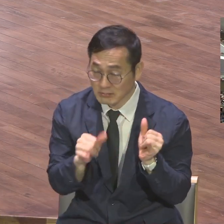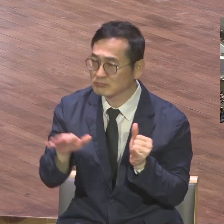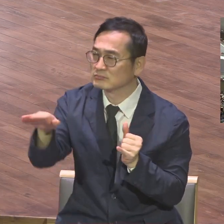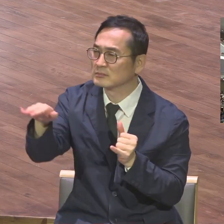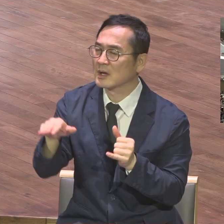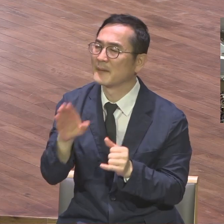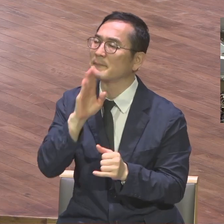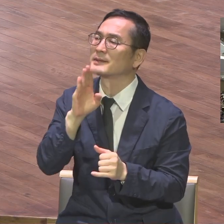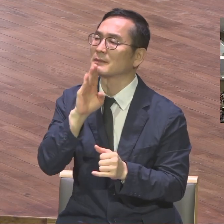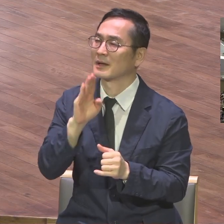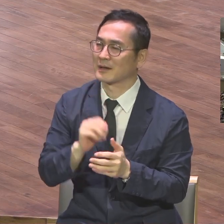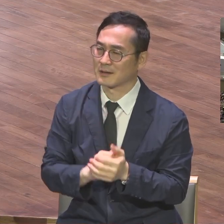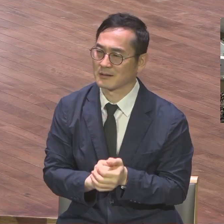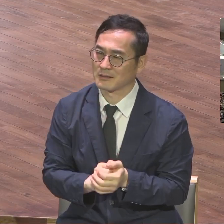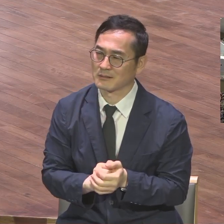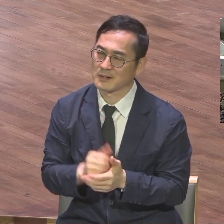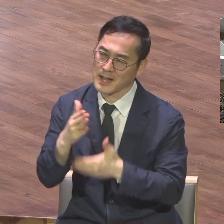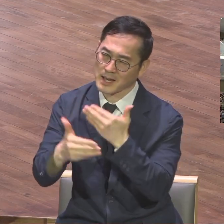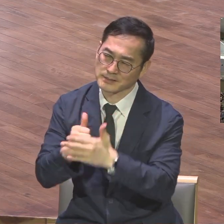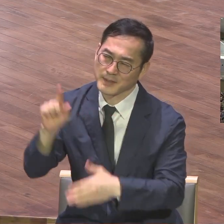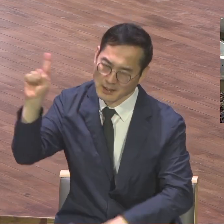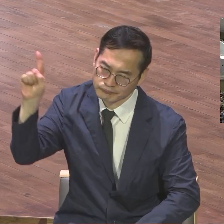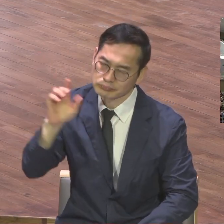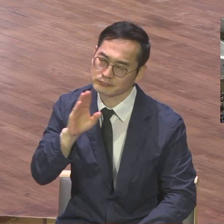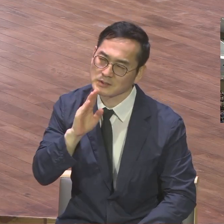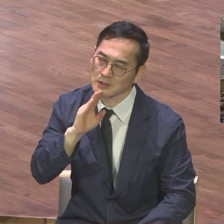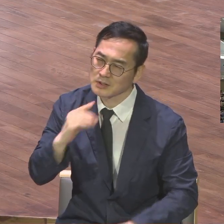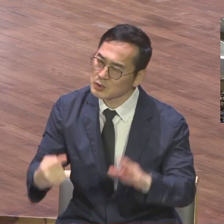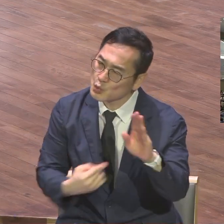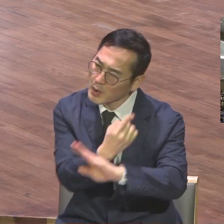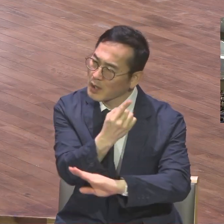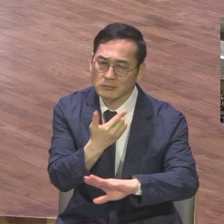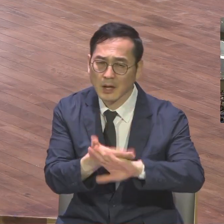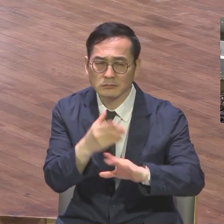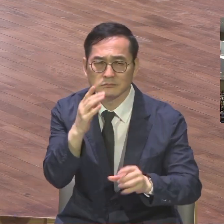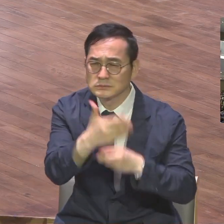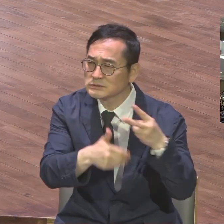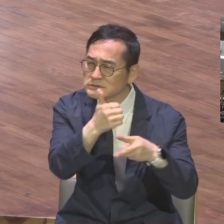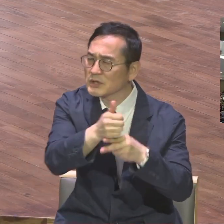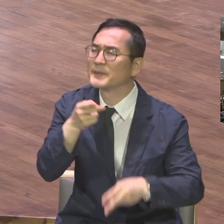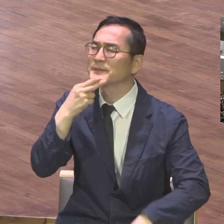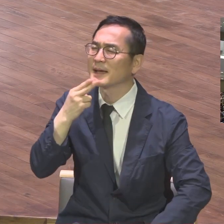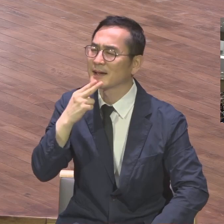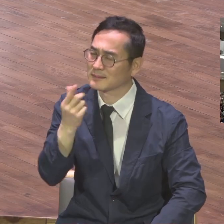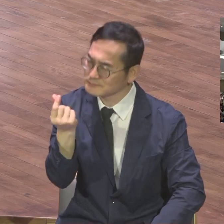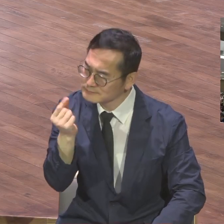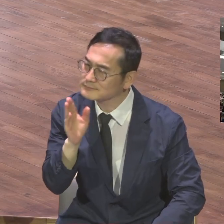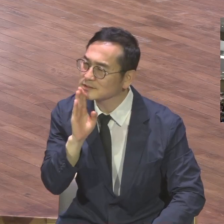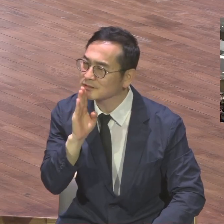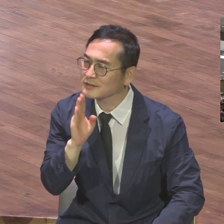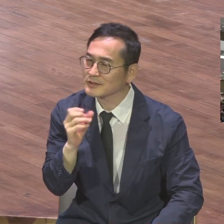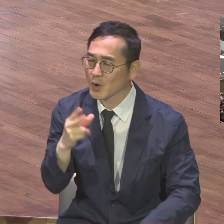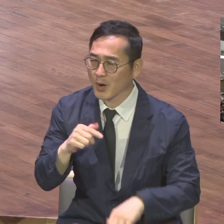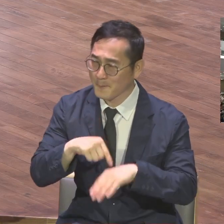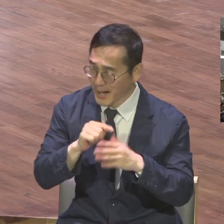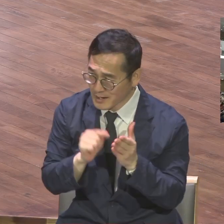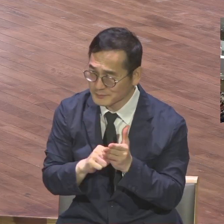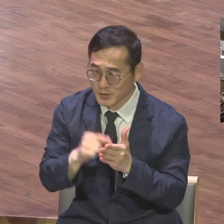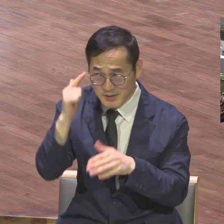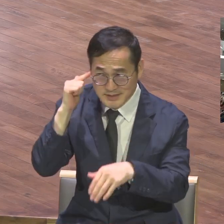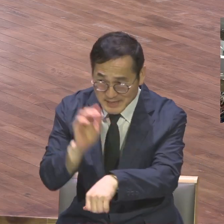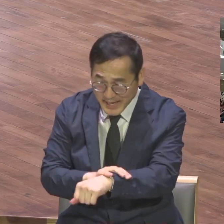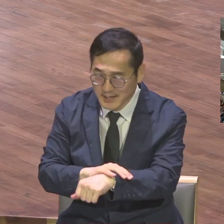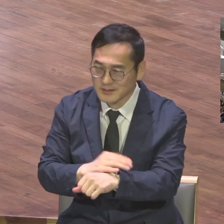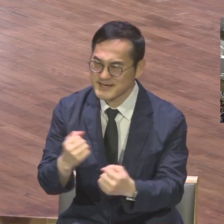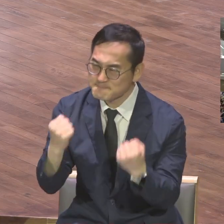선생님이여 옳소이다. 하나님은 한 분이시오 그 외에 다른 이가 없다 하신 말씀이 참이니이다. 또 마음을 다하고 지혜를